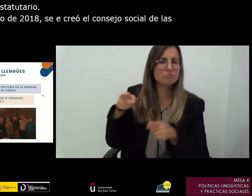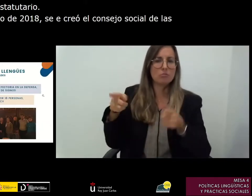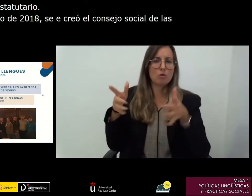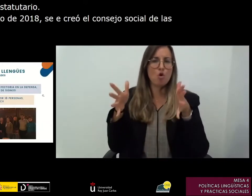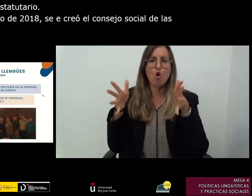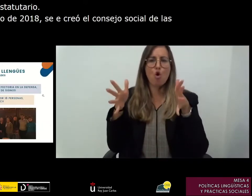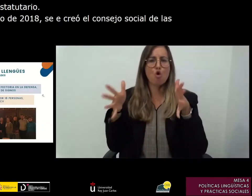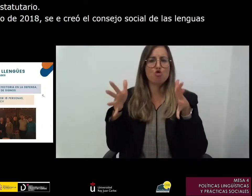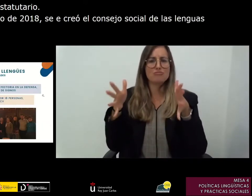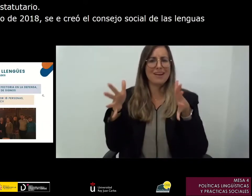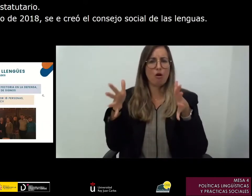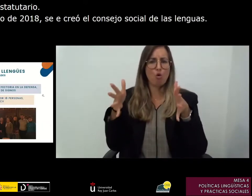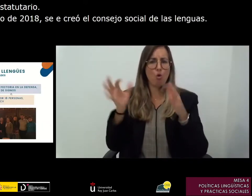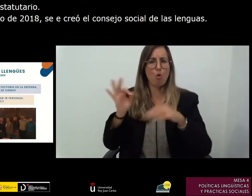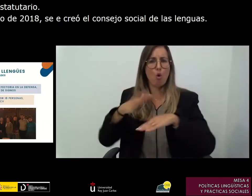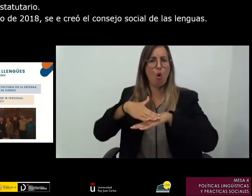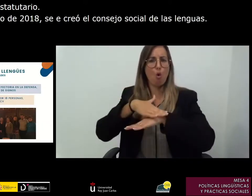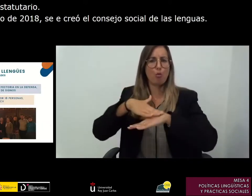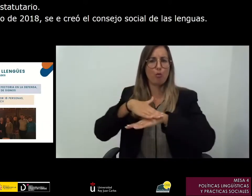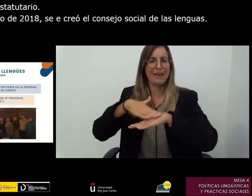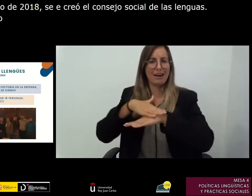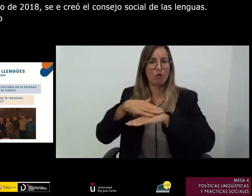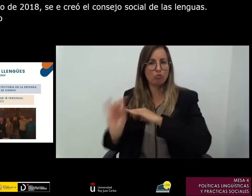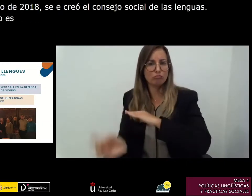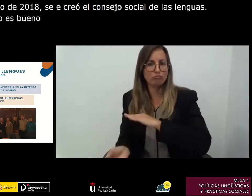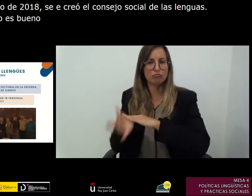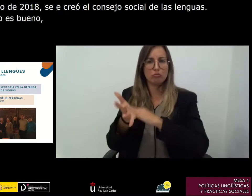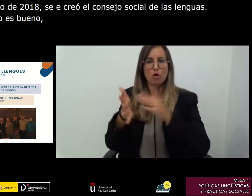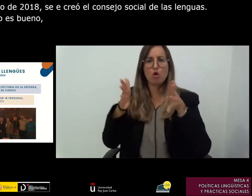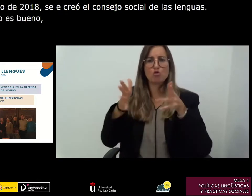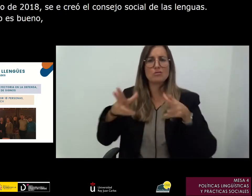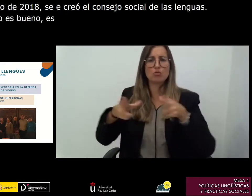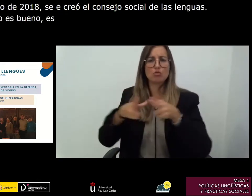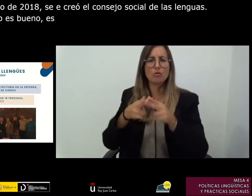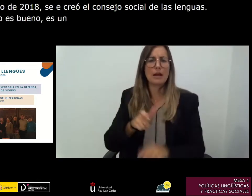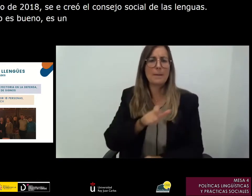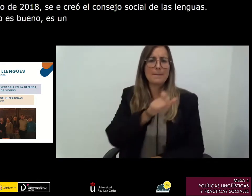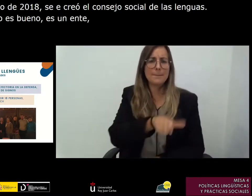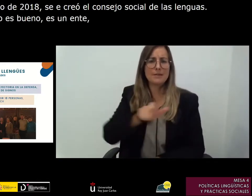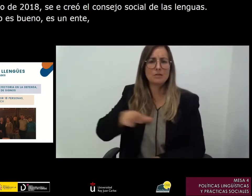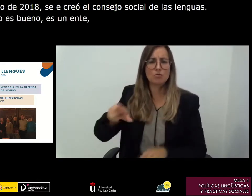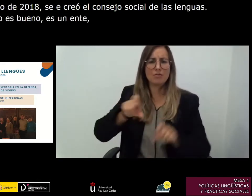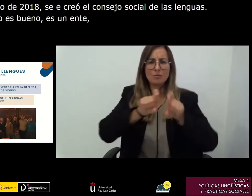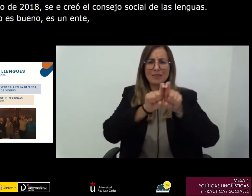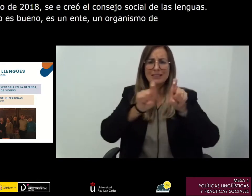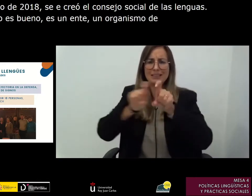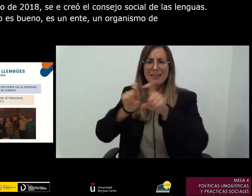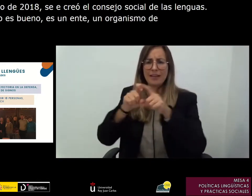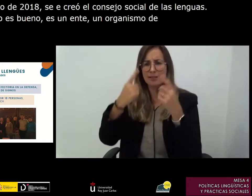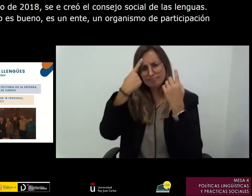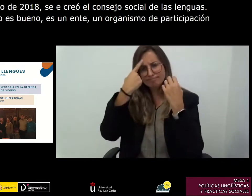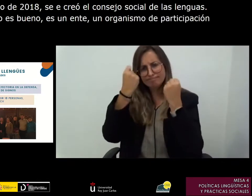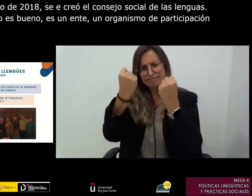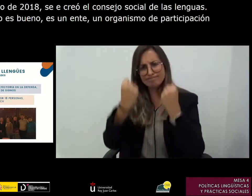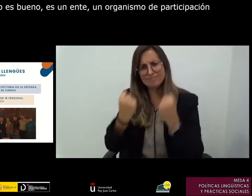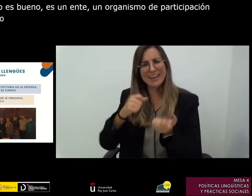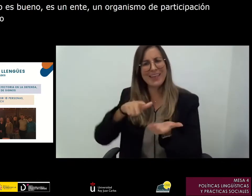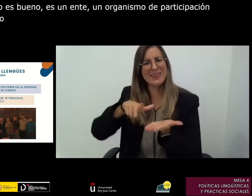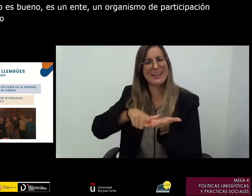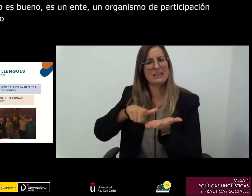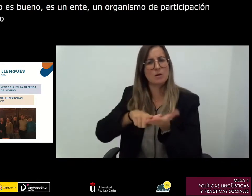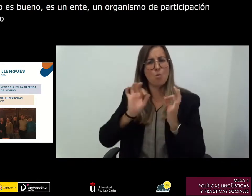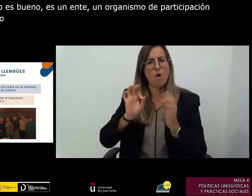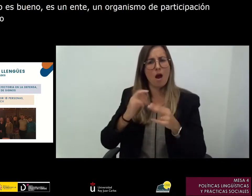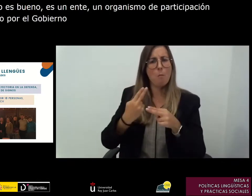Llengües es un ente, es un organismo de participación social creado por el gobierno